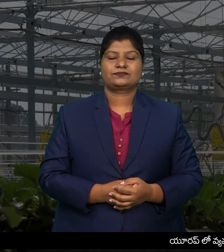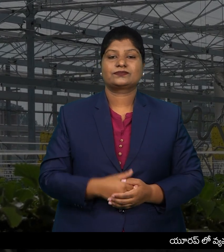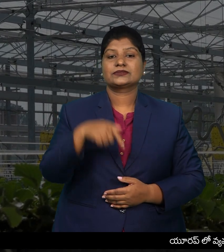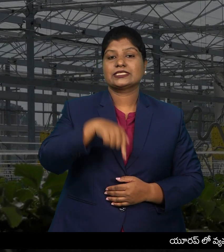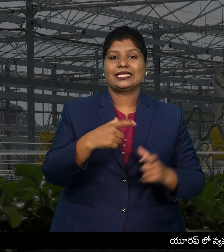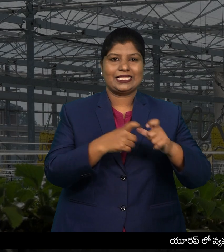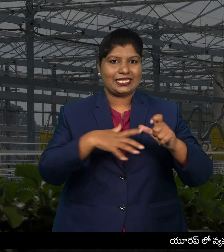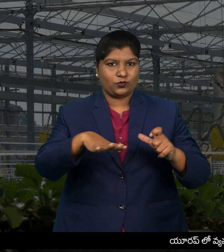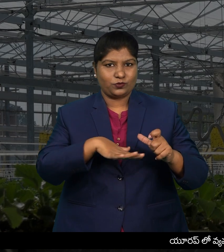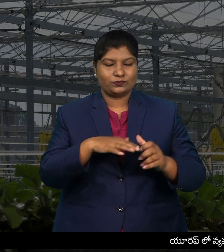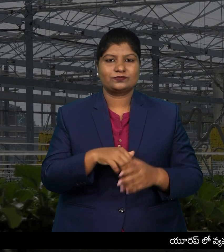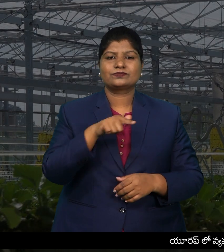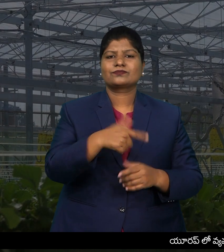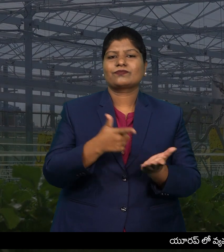యూరప్లో వ్యవసాయం అన్నది ఒక వ్యాపారం.